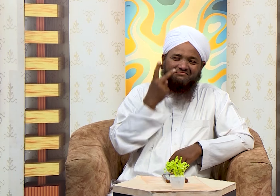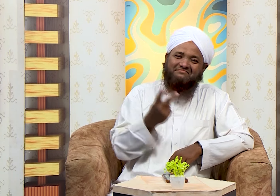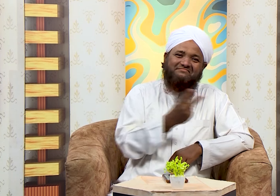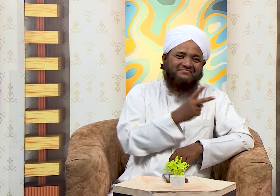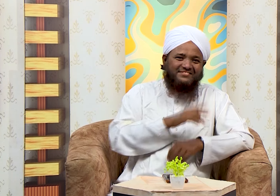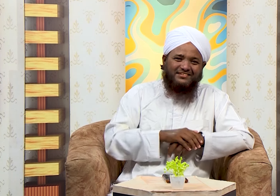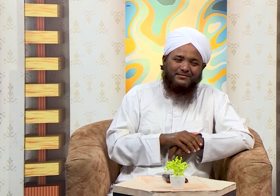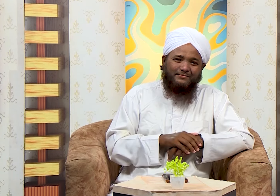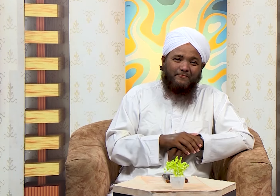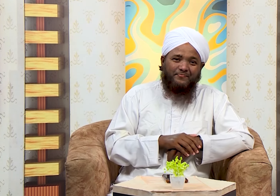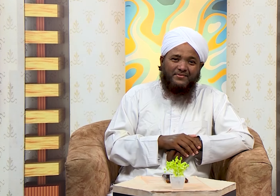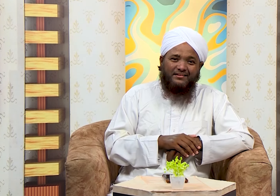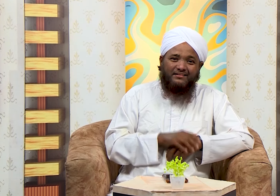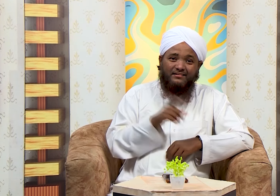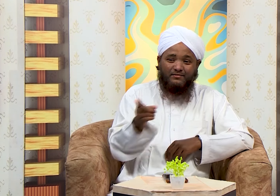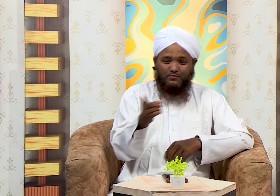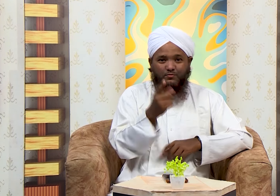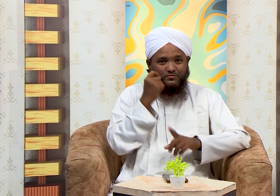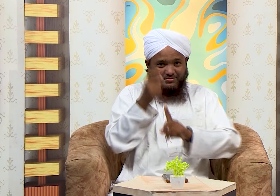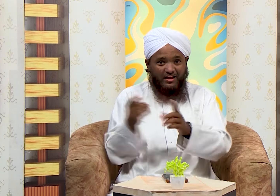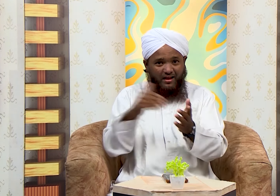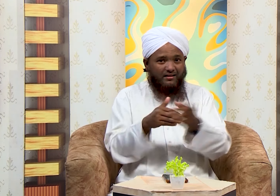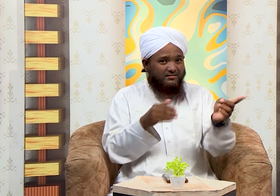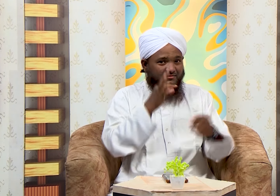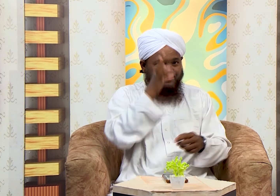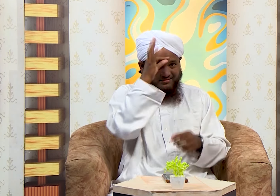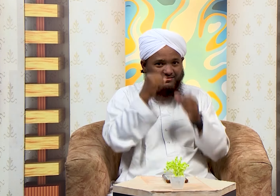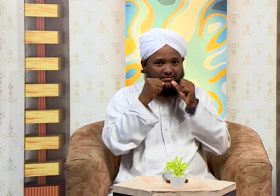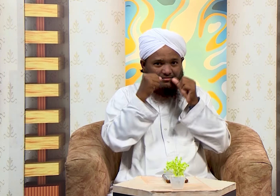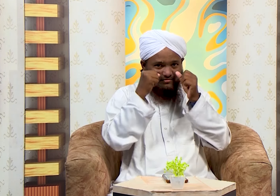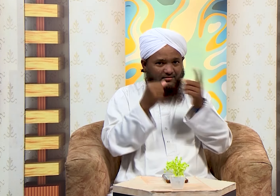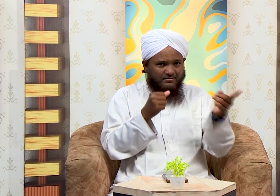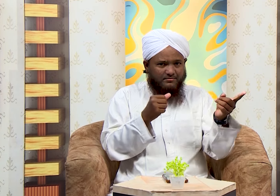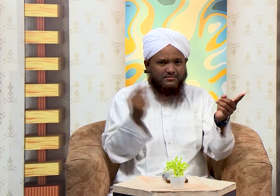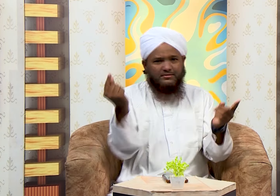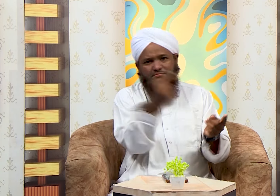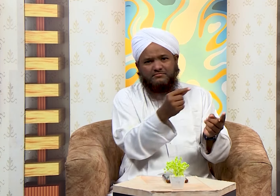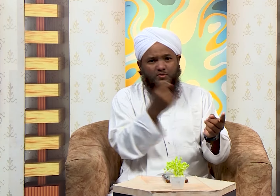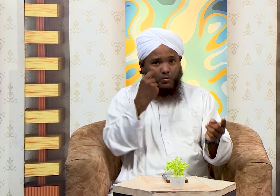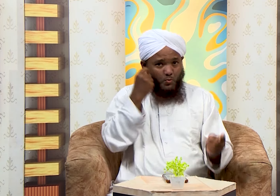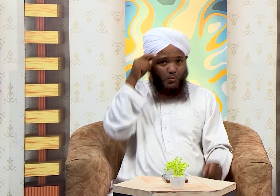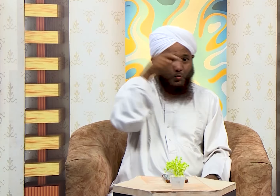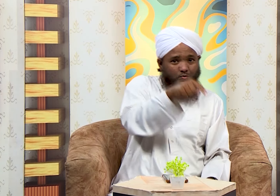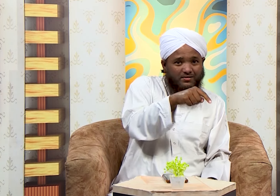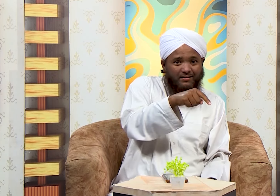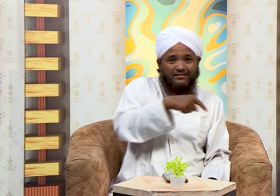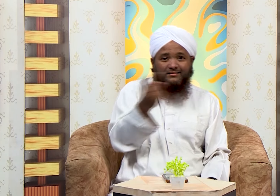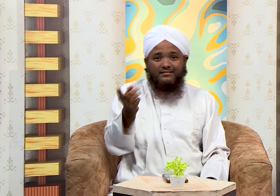کہ وہ تقاضہ تو حضور سے کر رہا تھا پھر یہ بدتمیزی والا انداز حضور علیہ السلام کے ساتھ انہوں نے اختیار کیا تھا